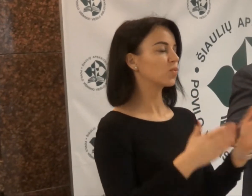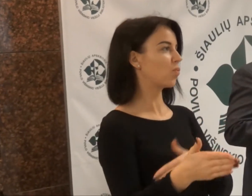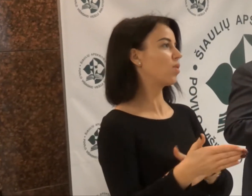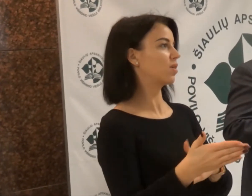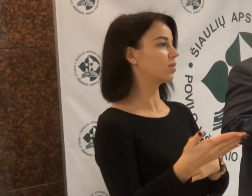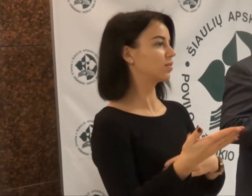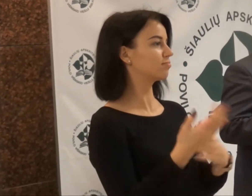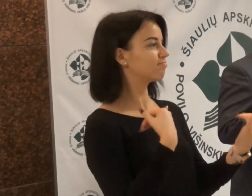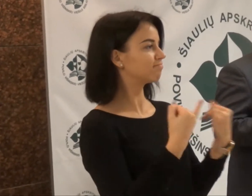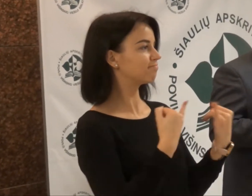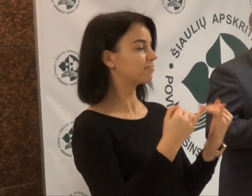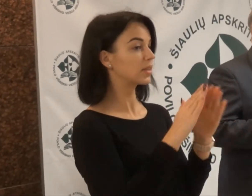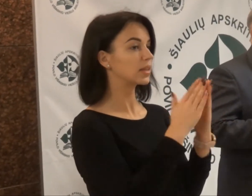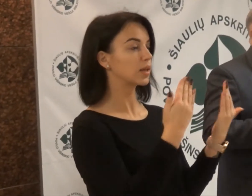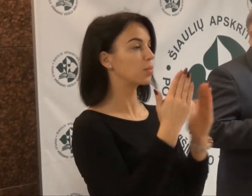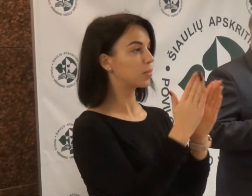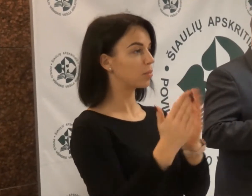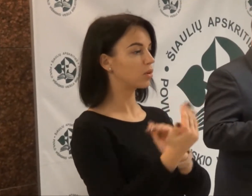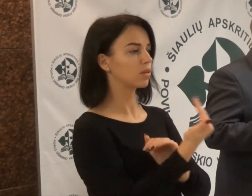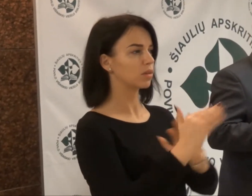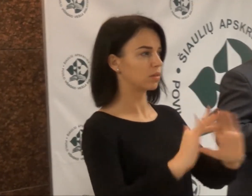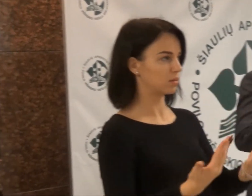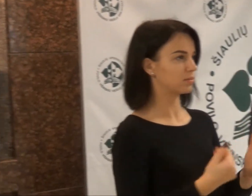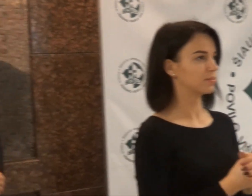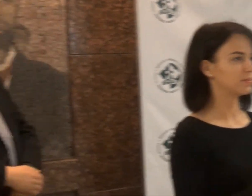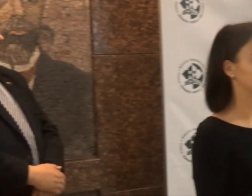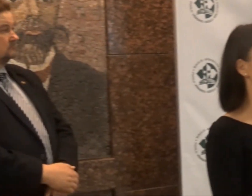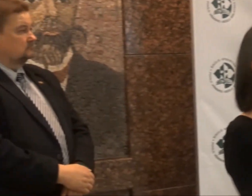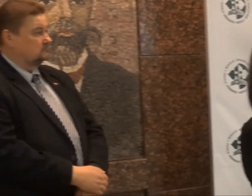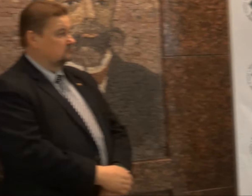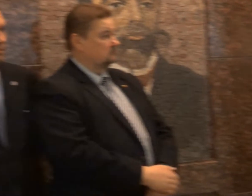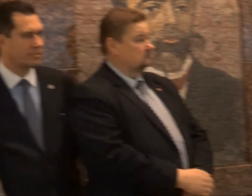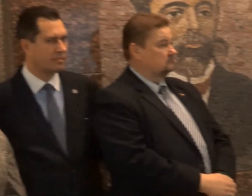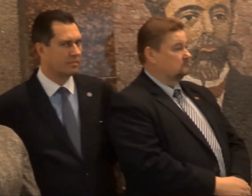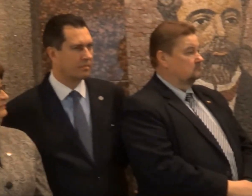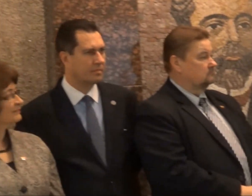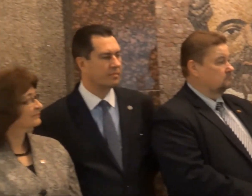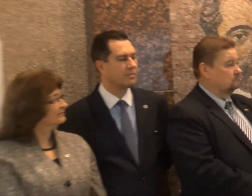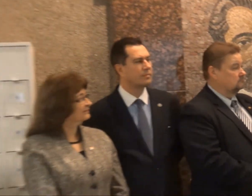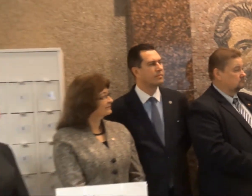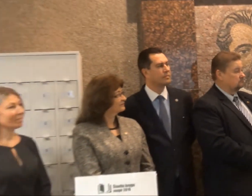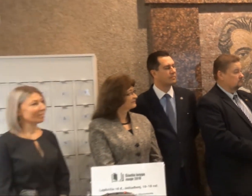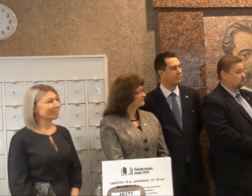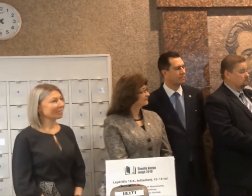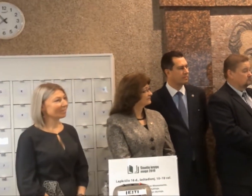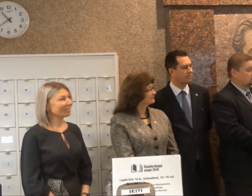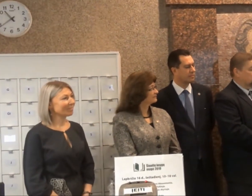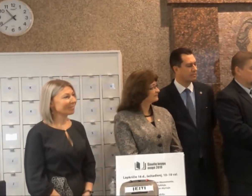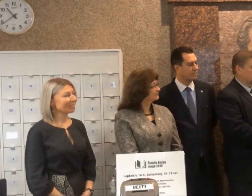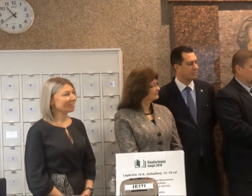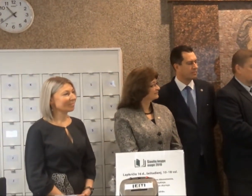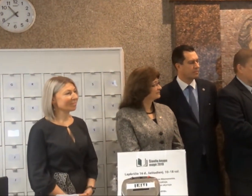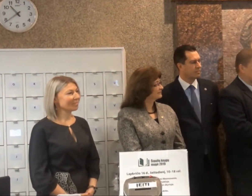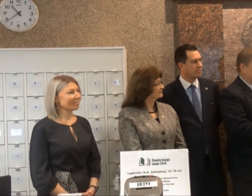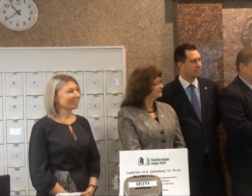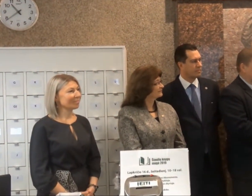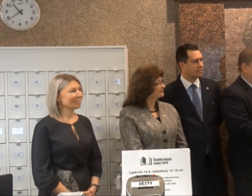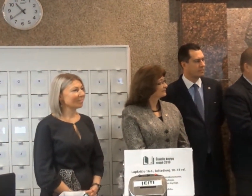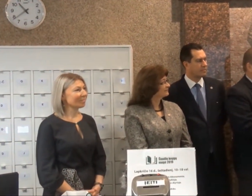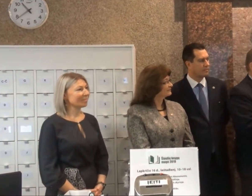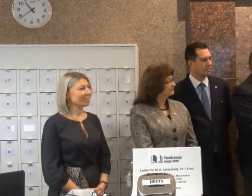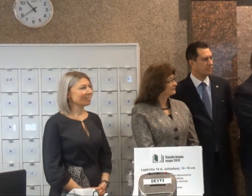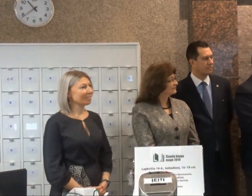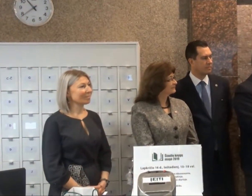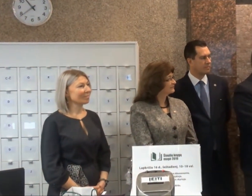Kas yra biblioteka, tai pirmiausia, kaip mes sakom, atminties institucija, ar ne? Ta vieta, kur kaupė per